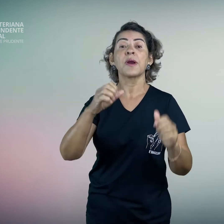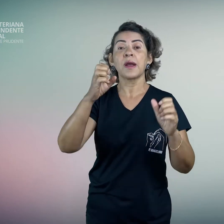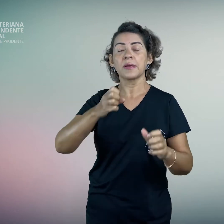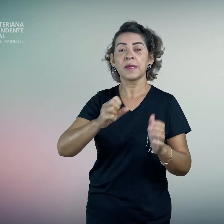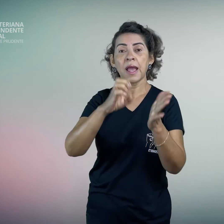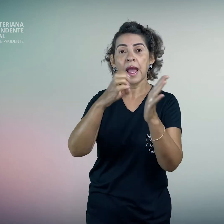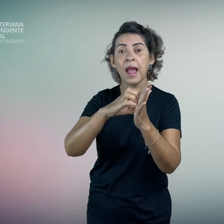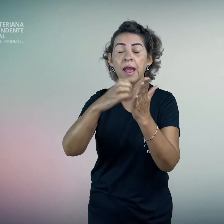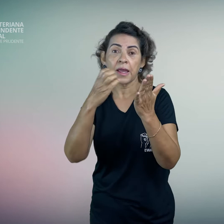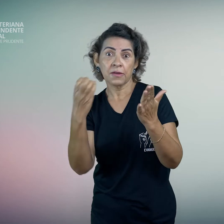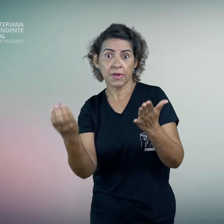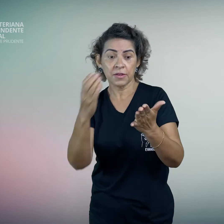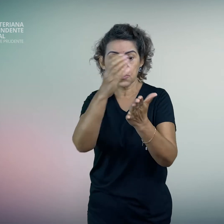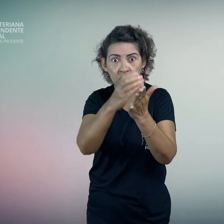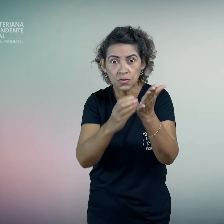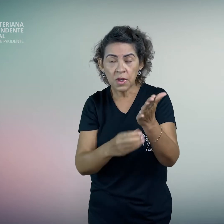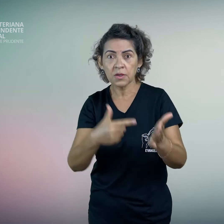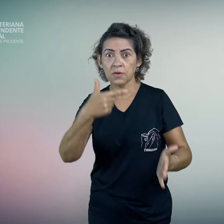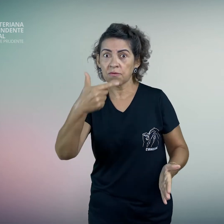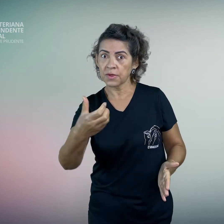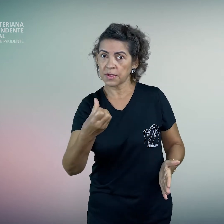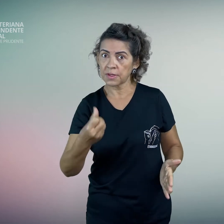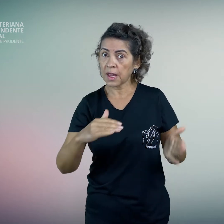Efésios 4, 26 e 27.